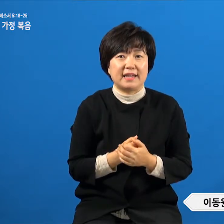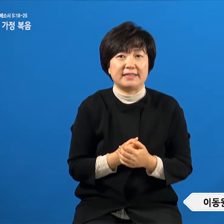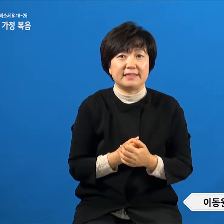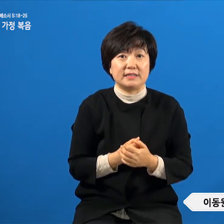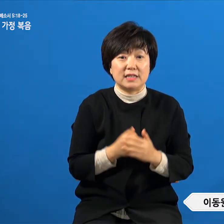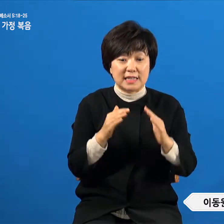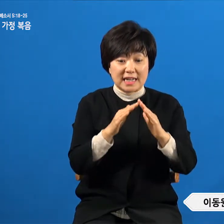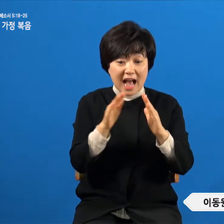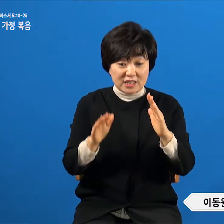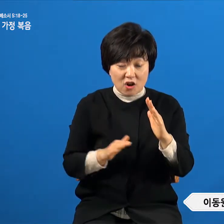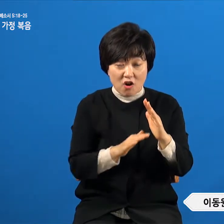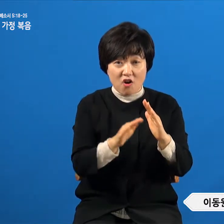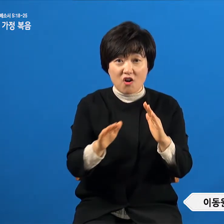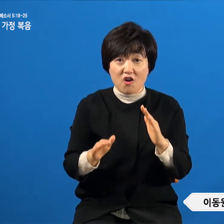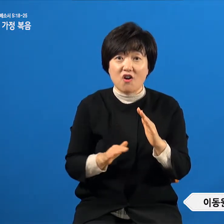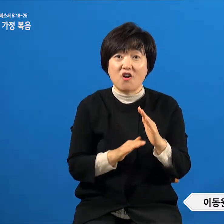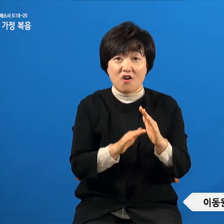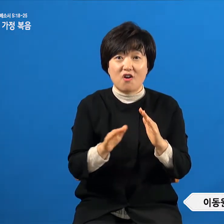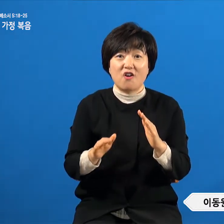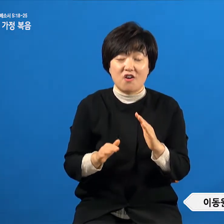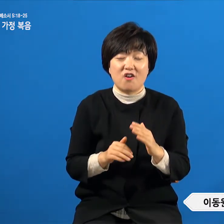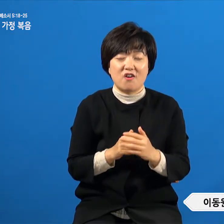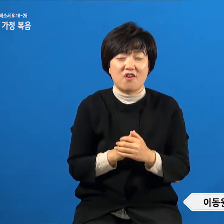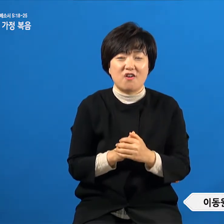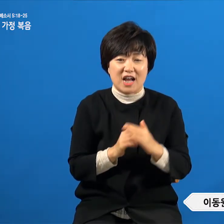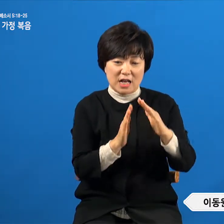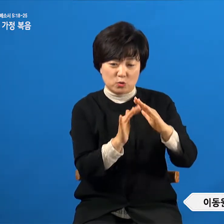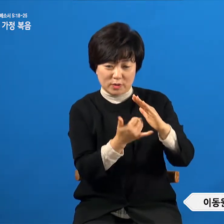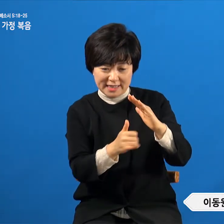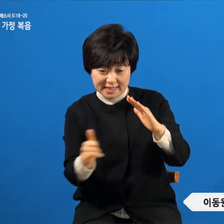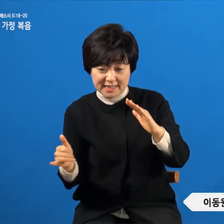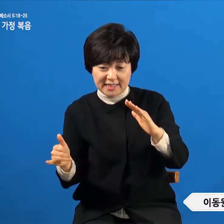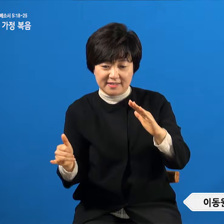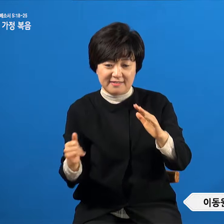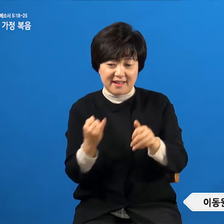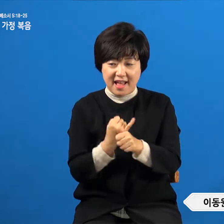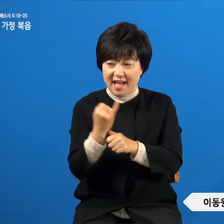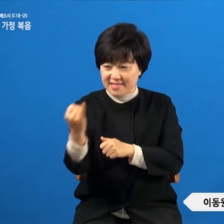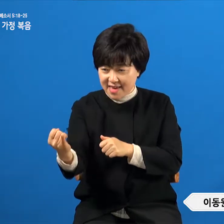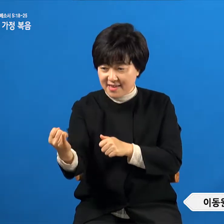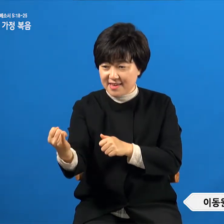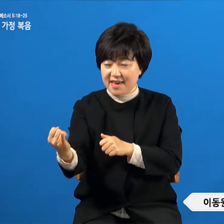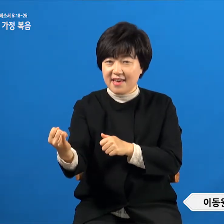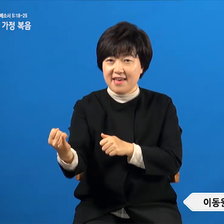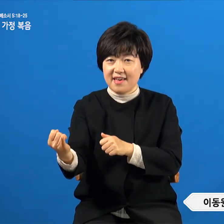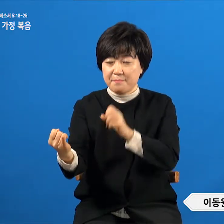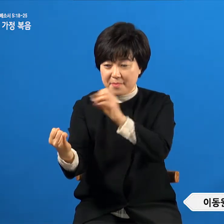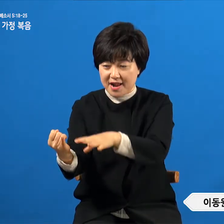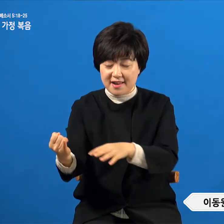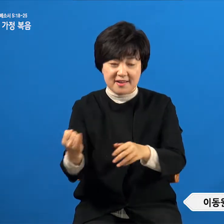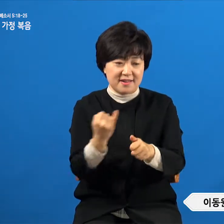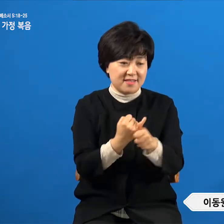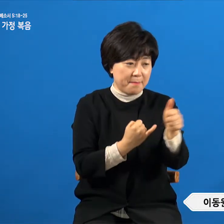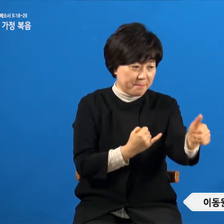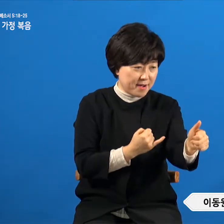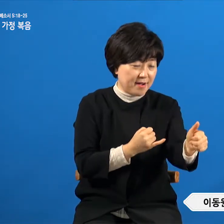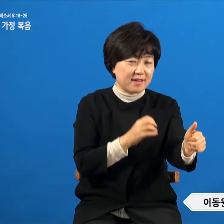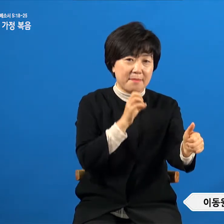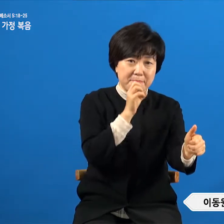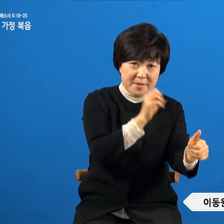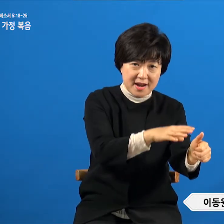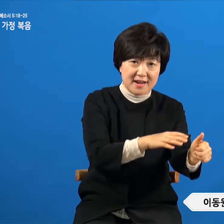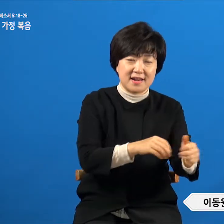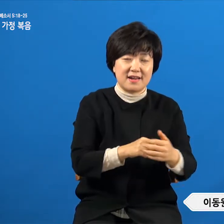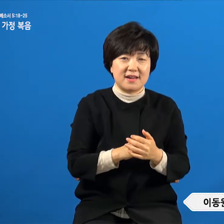여기 가정을 구성하는 각 구성원들을 향해서 권면하고 있습니다. 아내에게 주시는 말씀, 남편에게